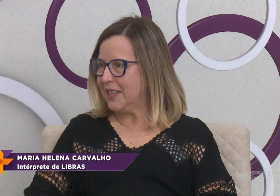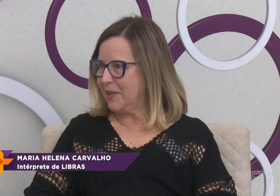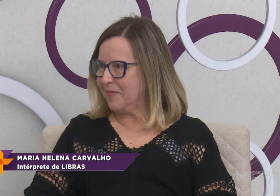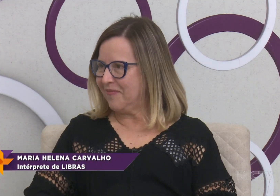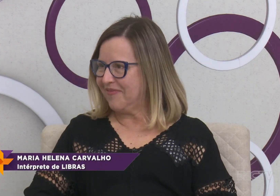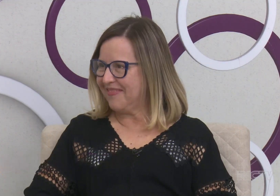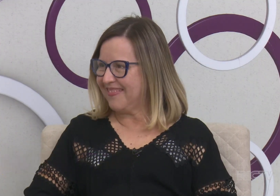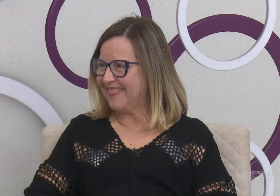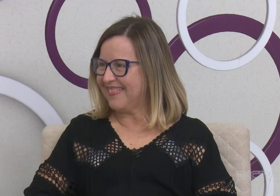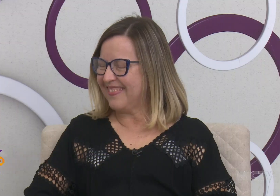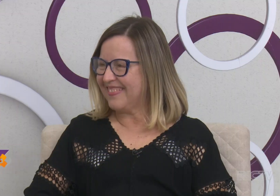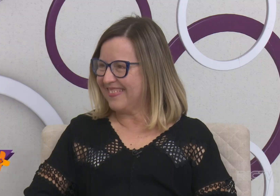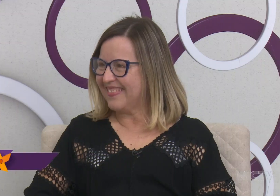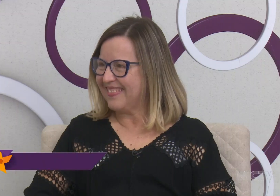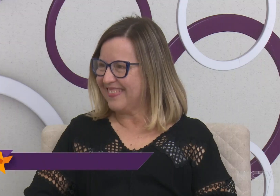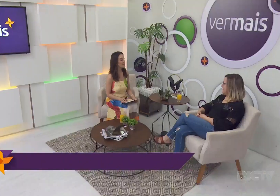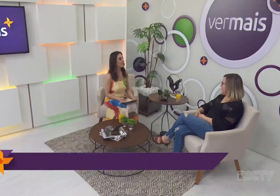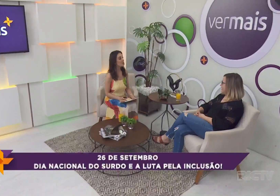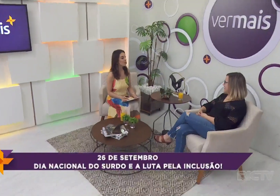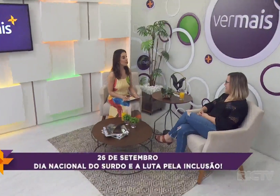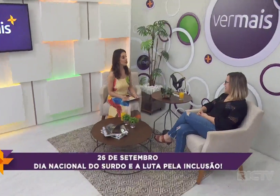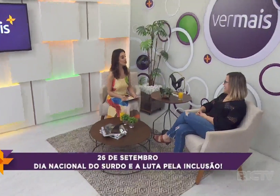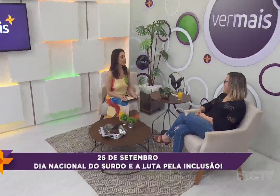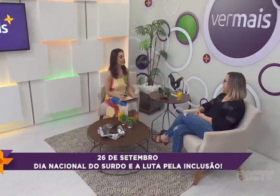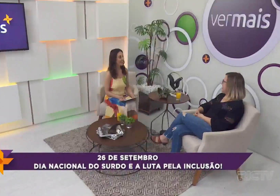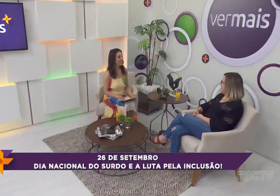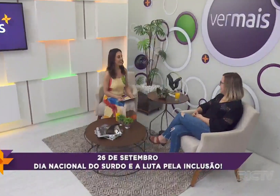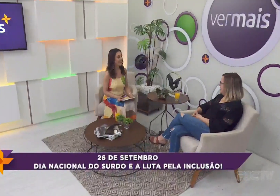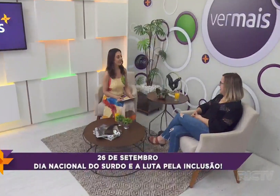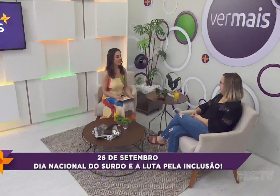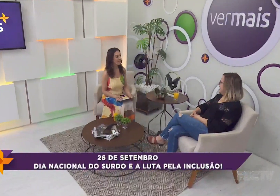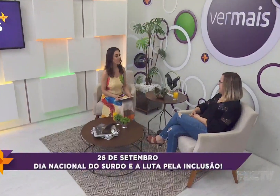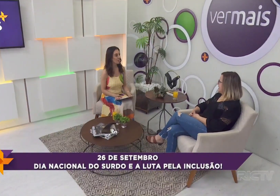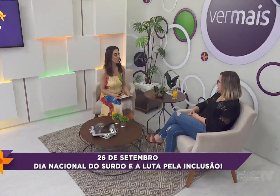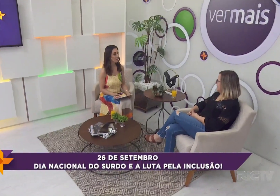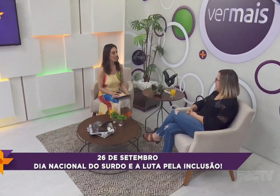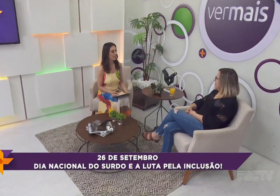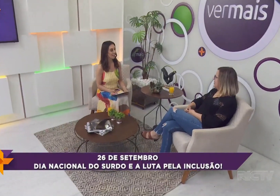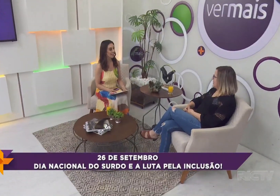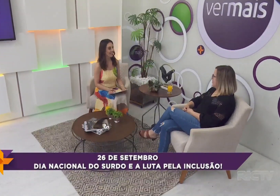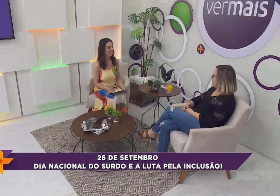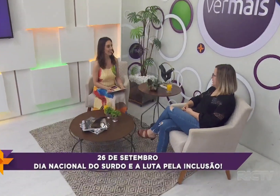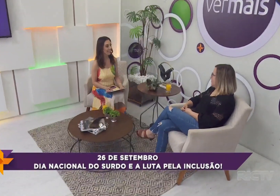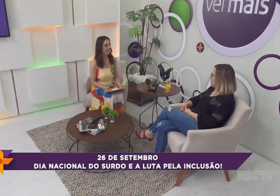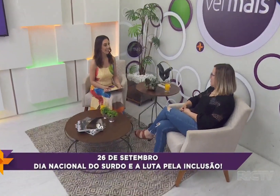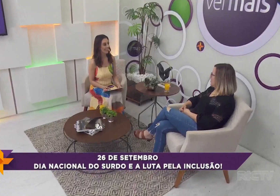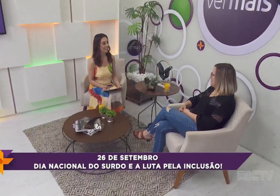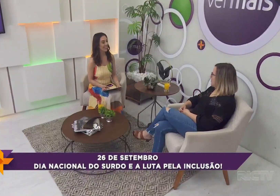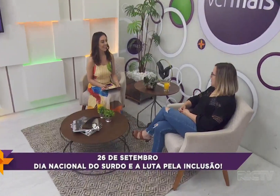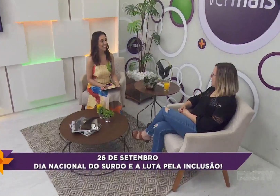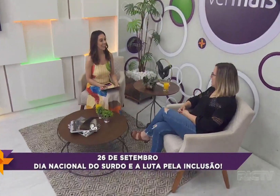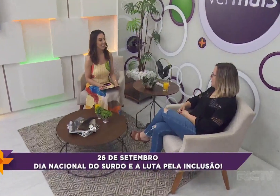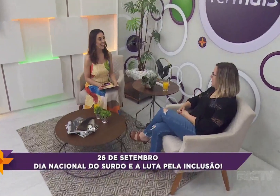Ah, daí você foi fazer o curso e há vinte anos você... E comecei aos poucos, né? Aham.